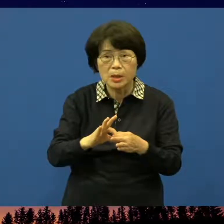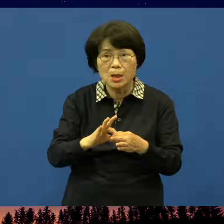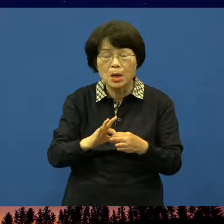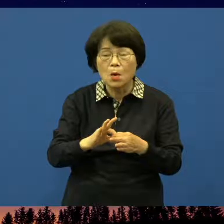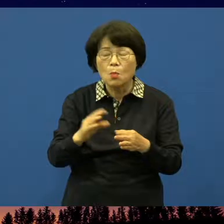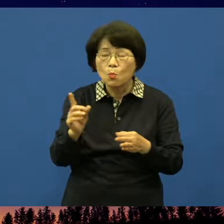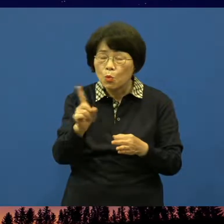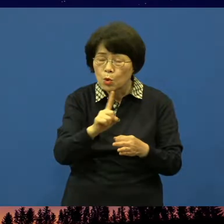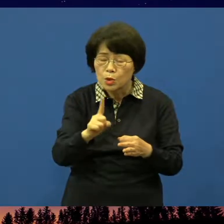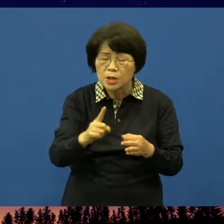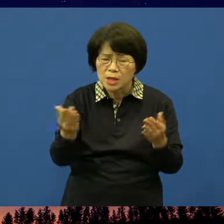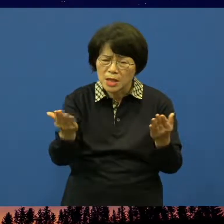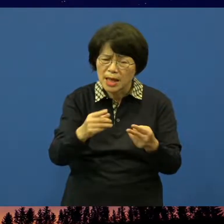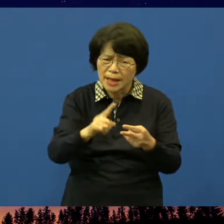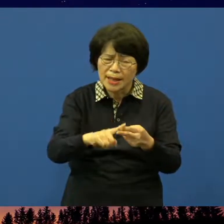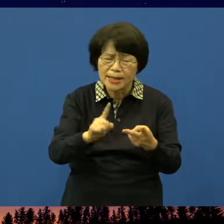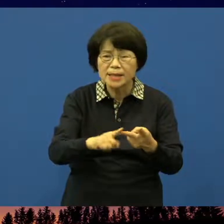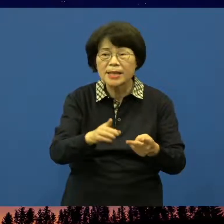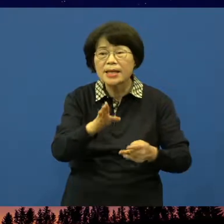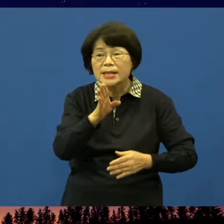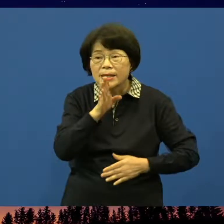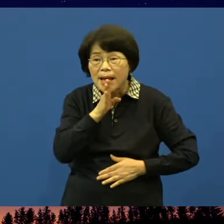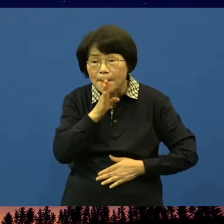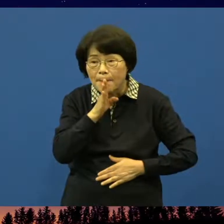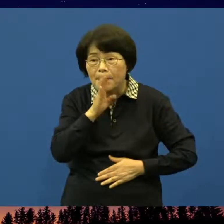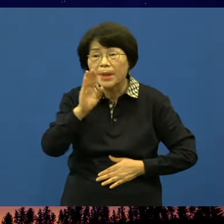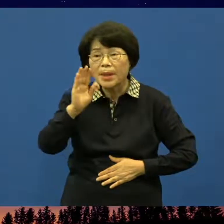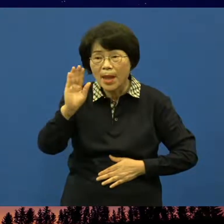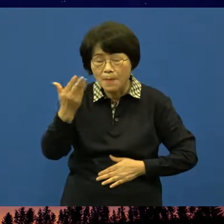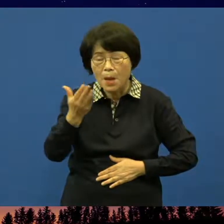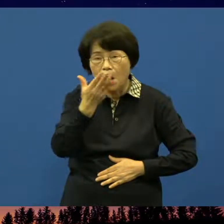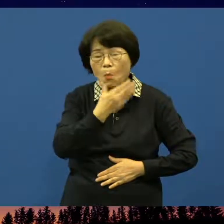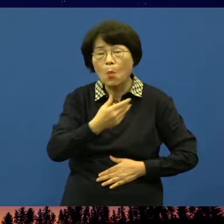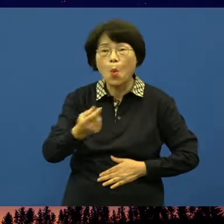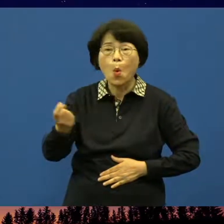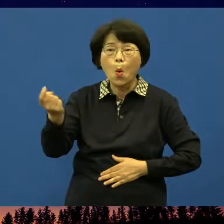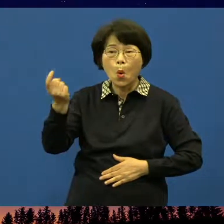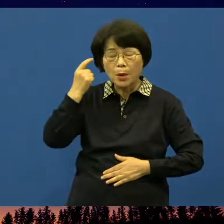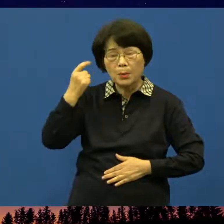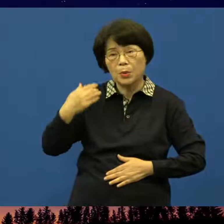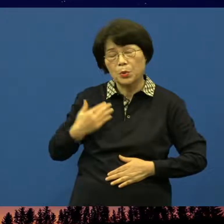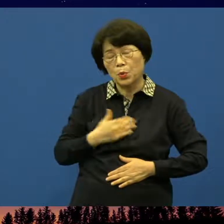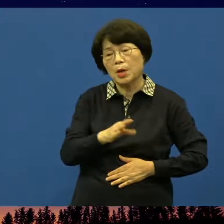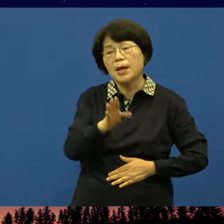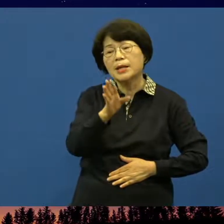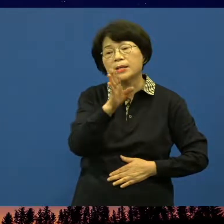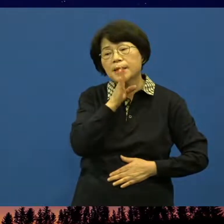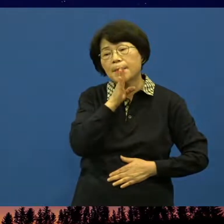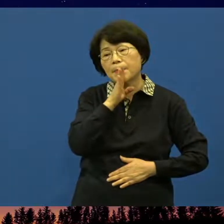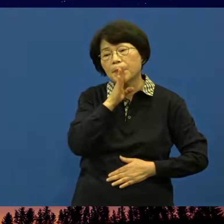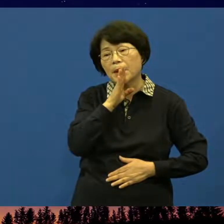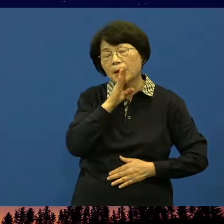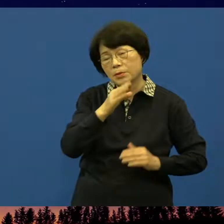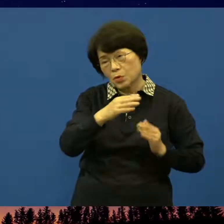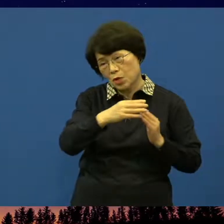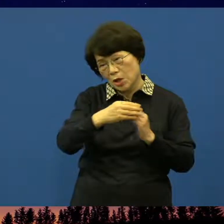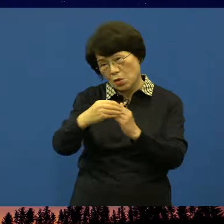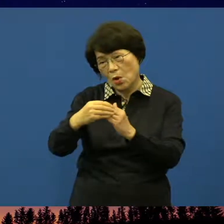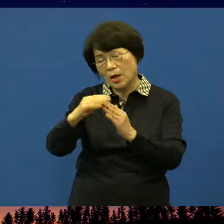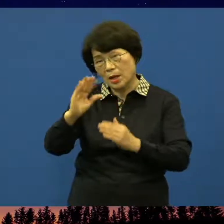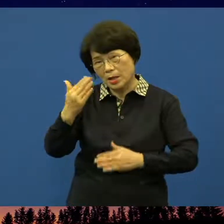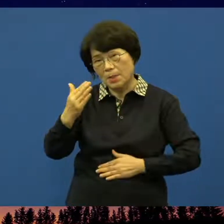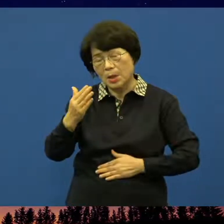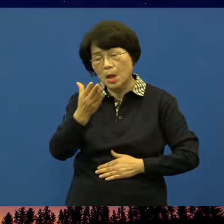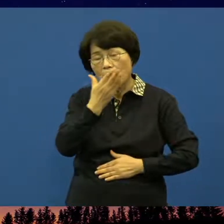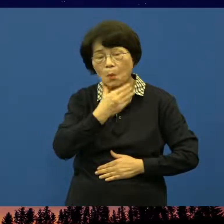무엇에든지 참되며 그랬습니다. 복음은 우리를 어디로 인도하죠? 참된 것으로 인도합니다. 그래서